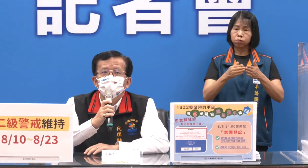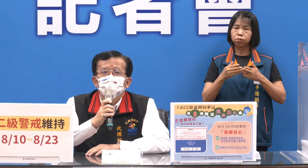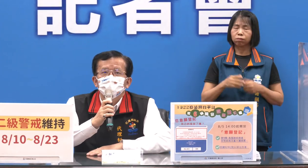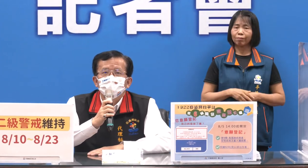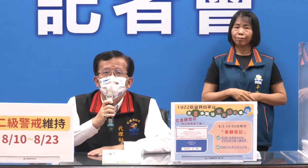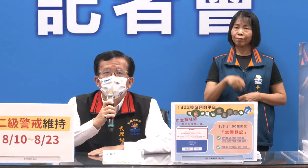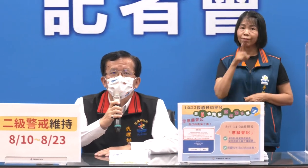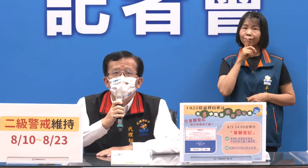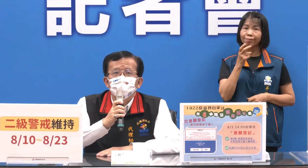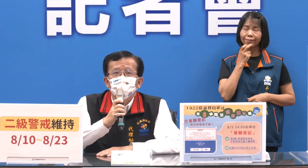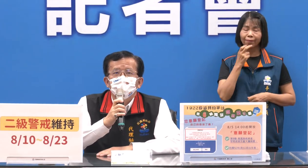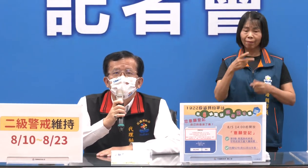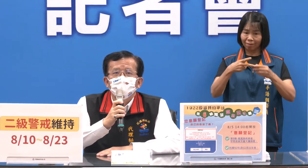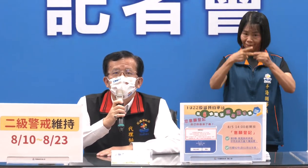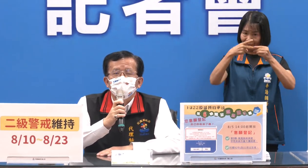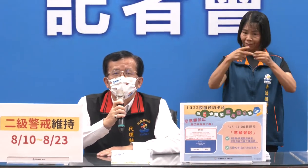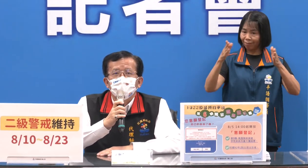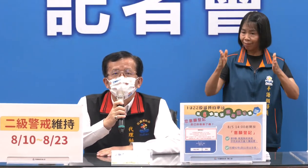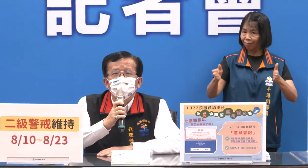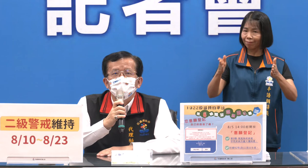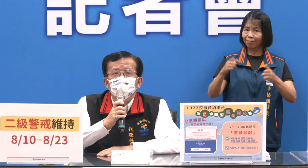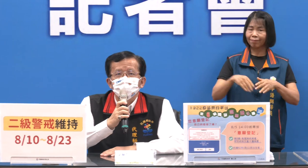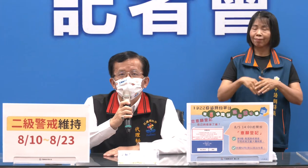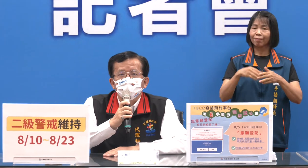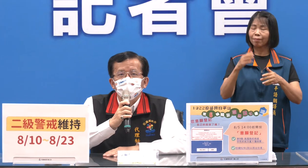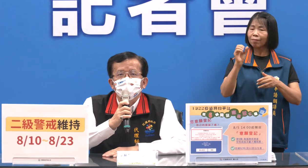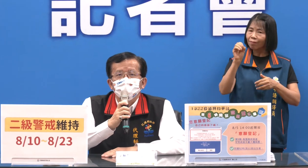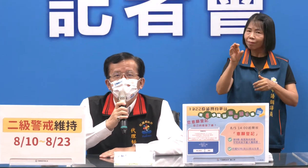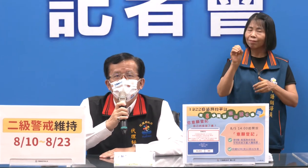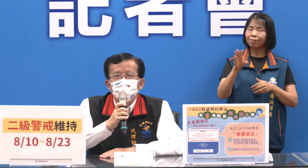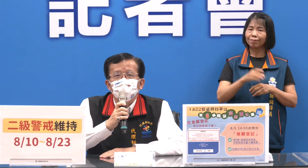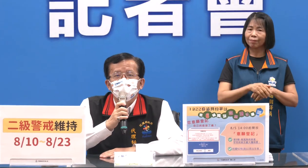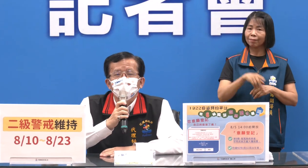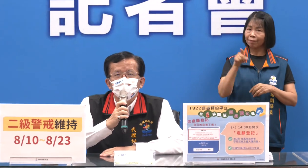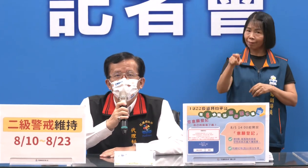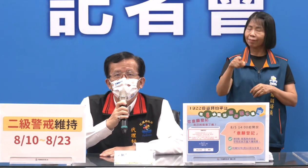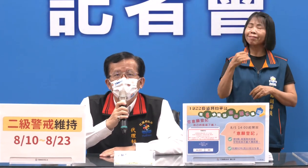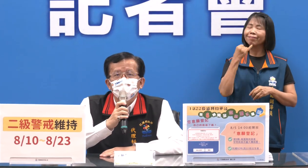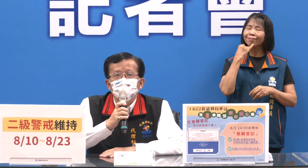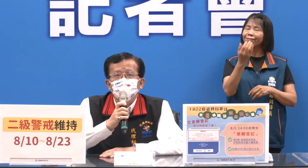央在第二阶段他才会告诉你你